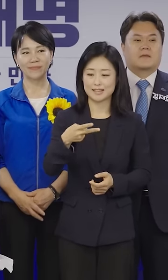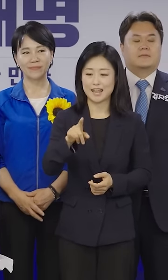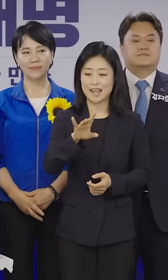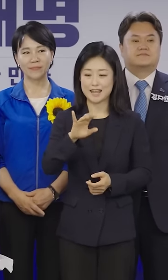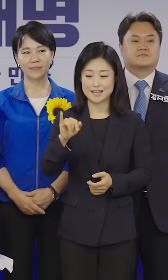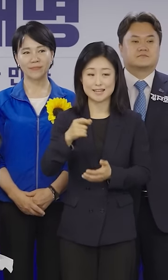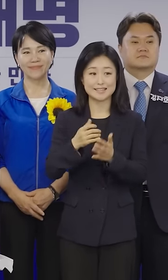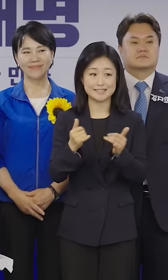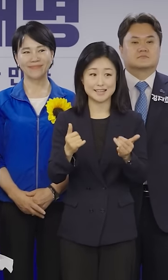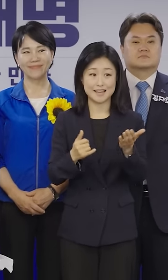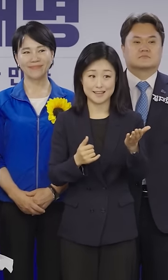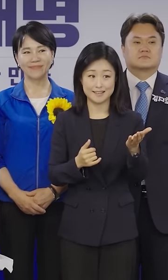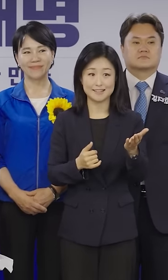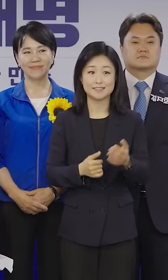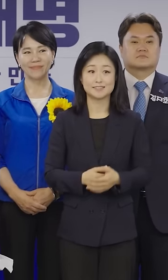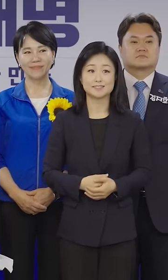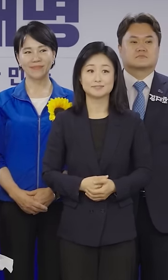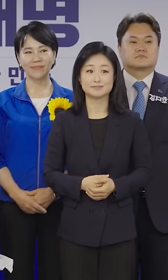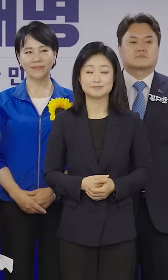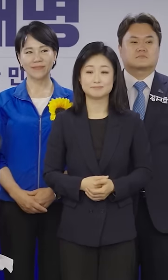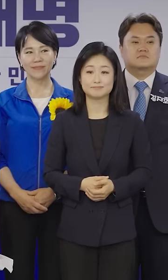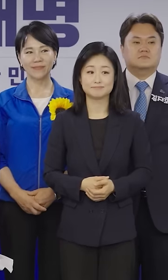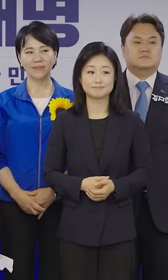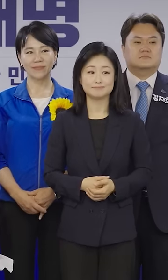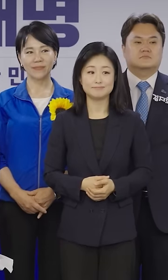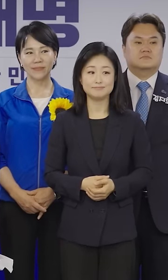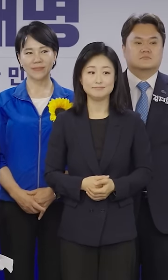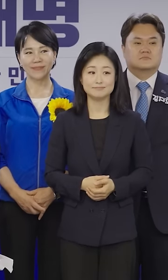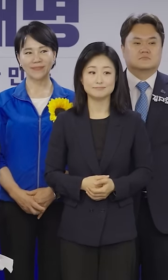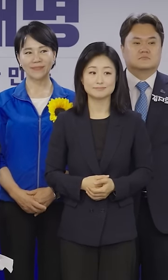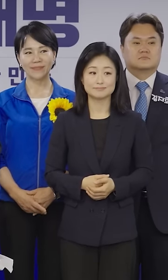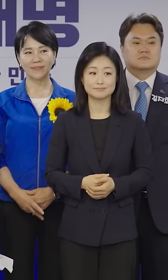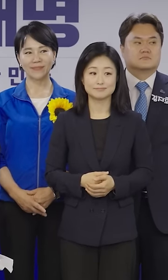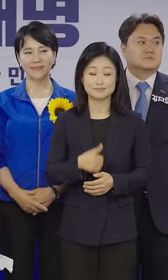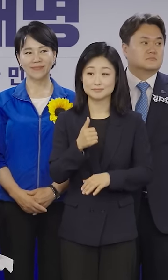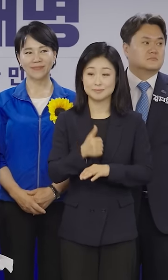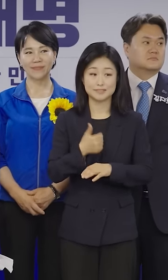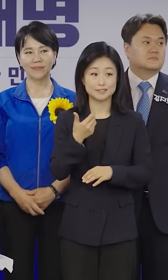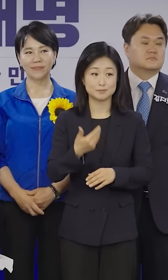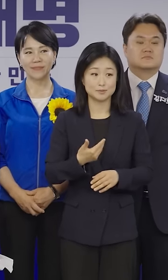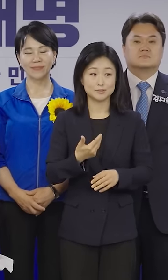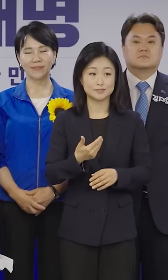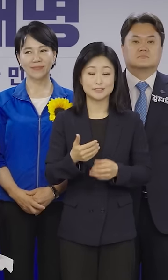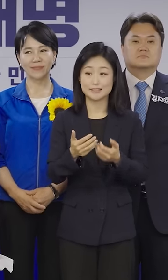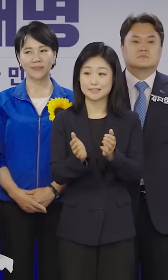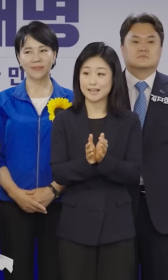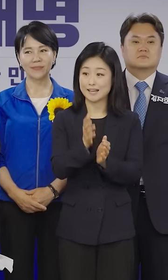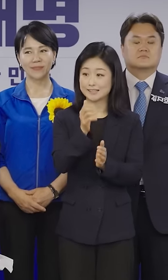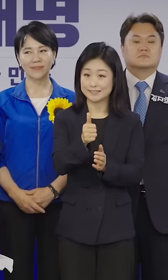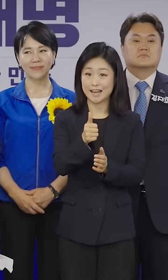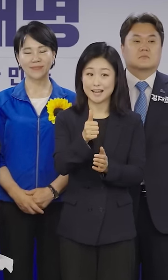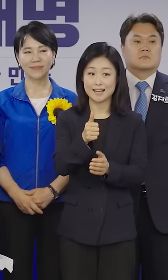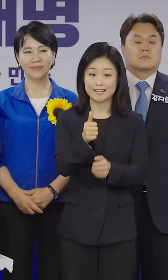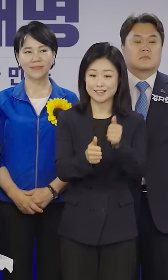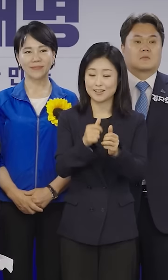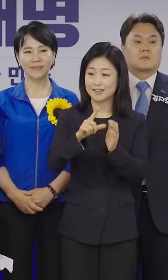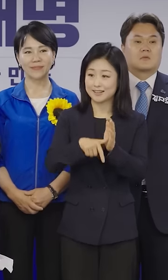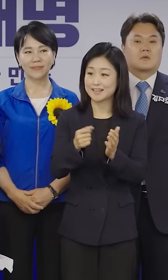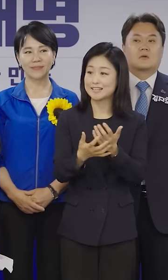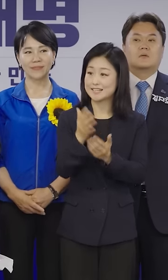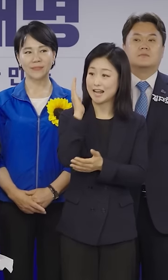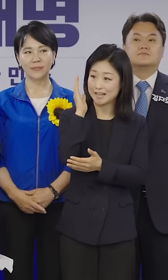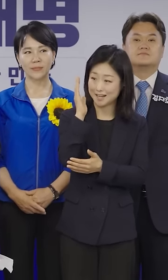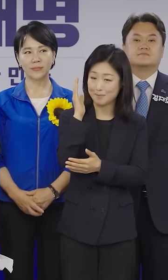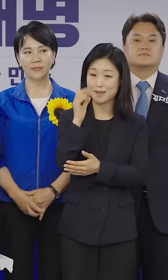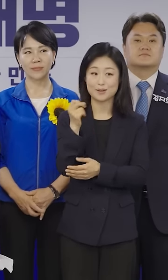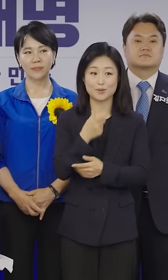안녕하세요. 이제 곧 끝내야 될 거 아니에요. 너무 오래 갔죠? 마지막 질문으로 하고요. 전당대회 기간 중에 기자간담회를